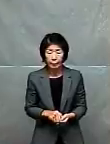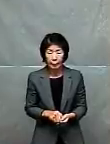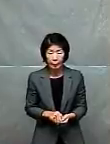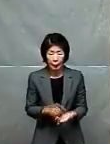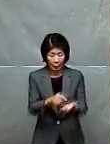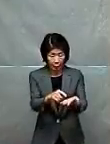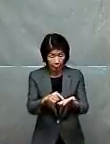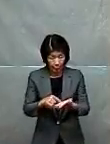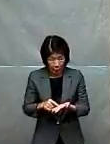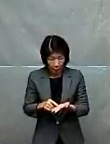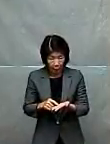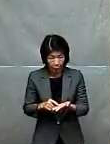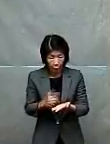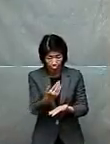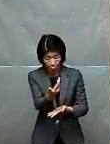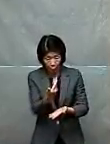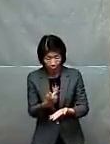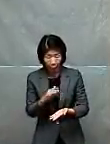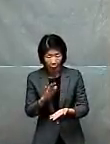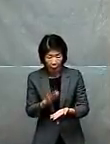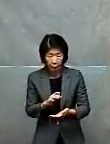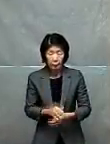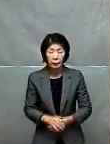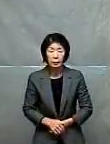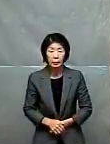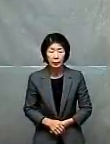依頼ですので、